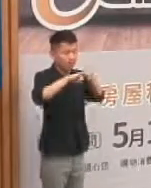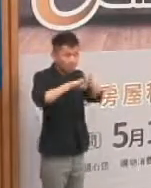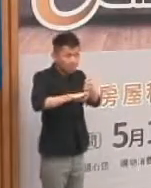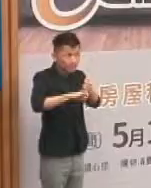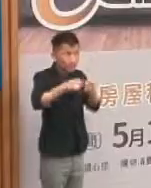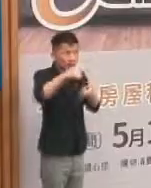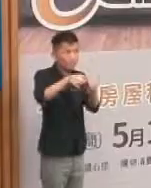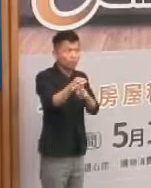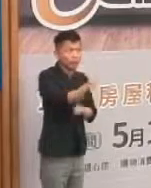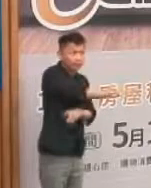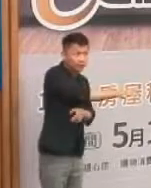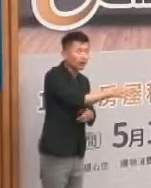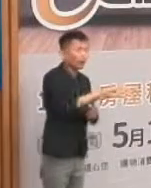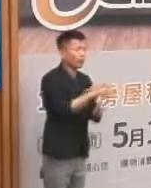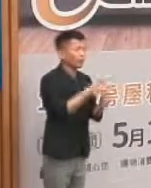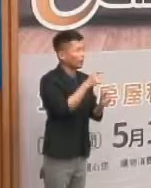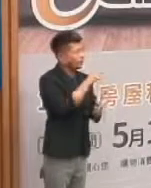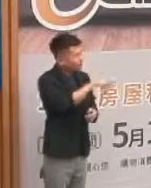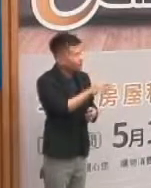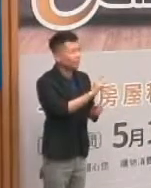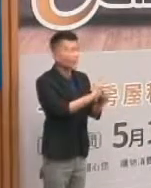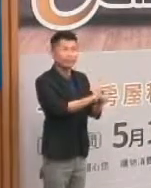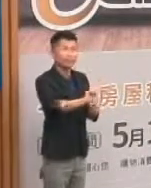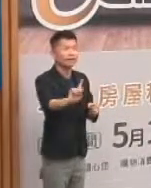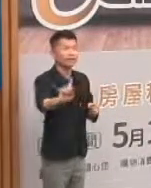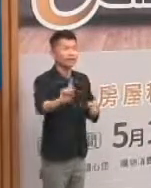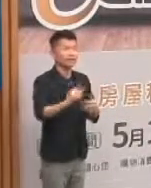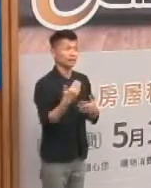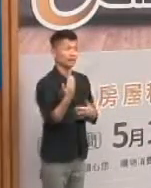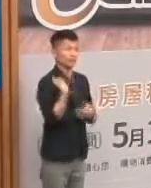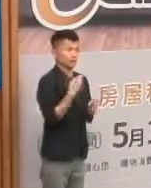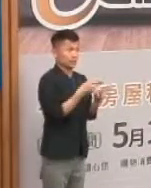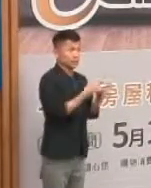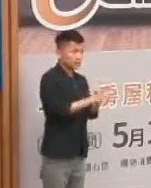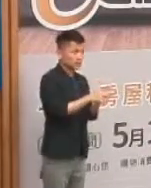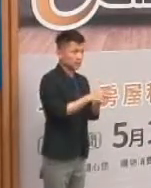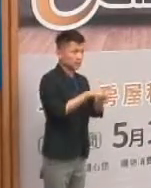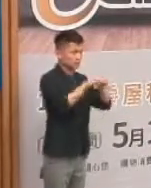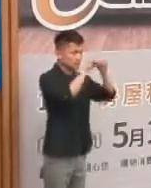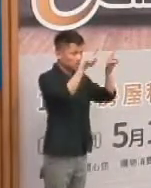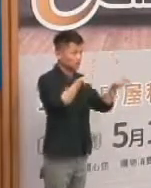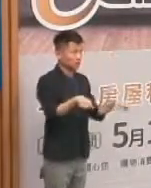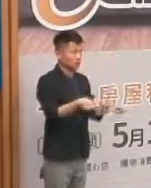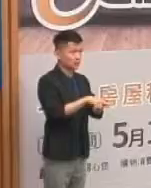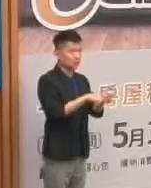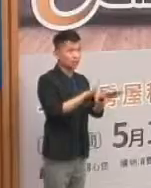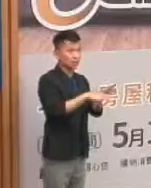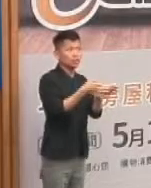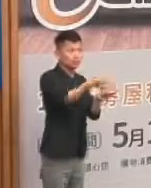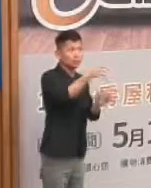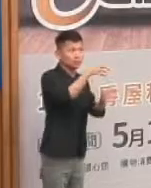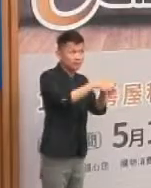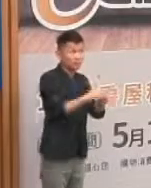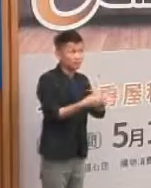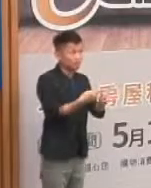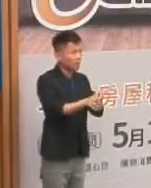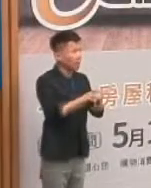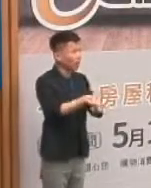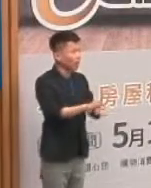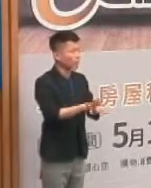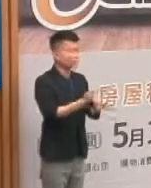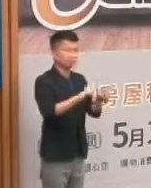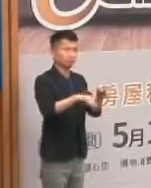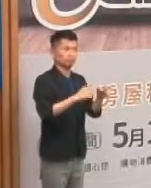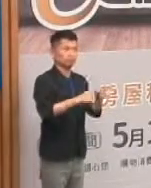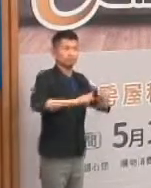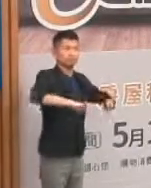用其他途径，我们过去可能会寄送那个缴纳证明， 好给大家。那今年其实我们就开